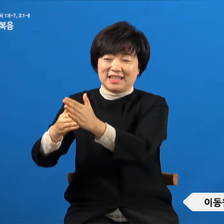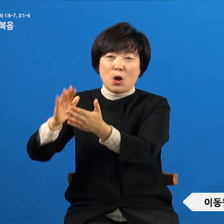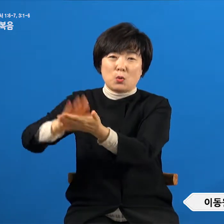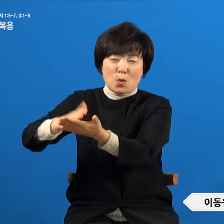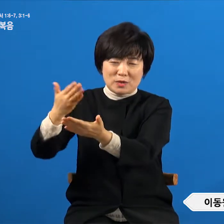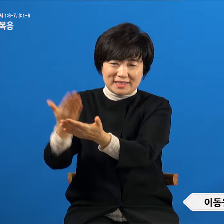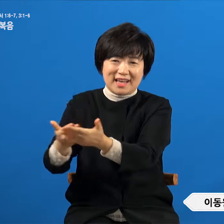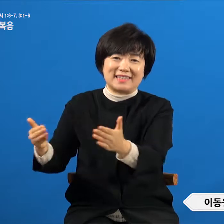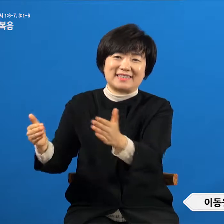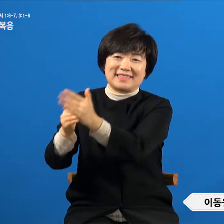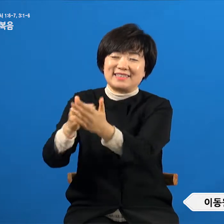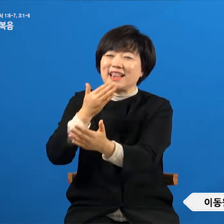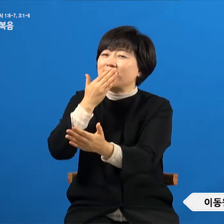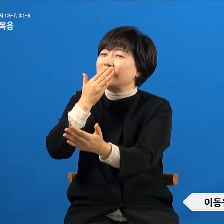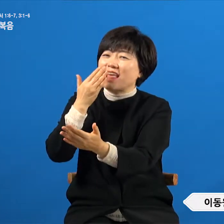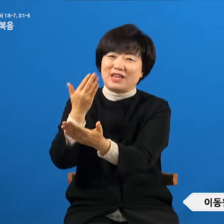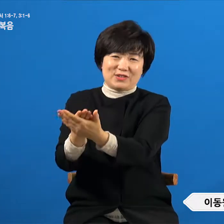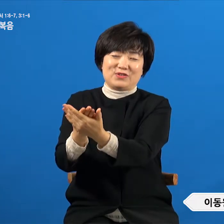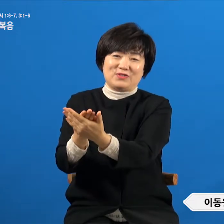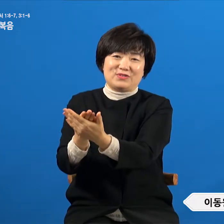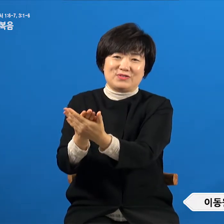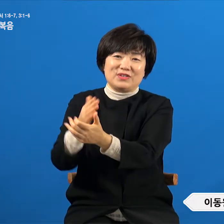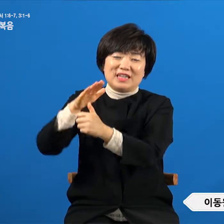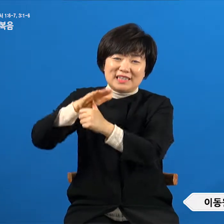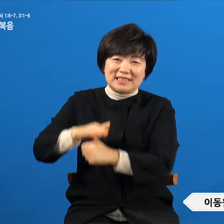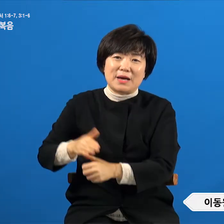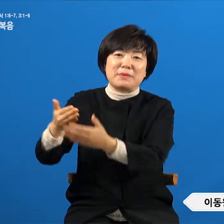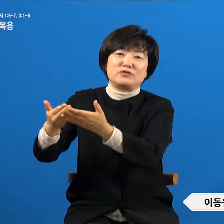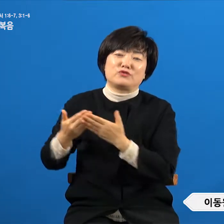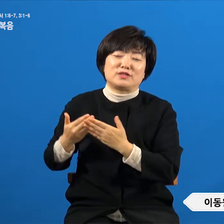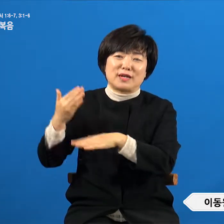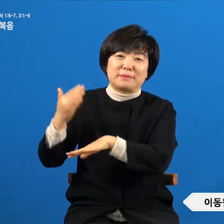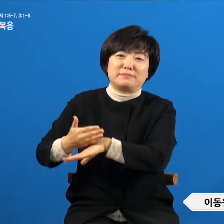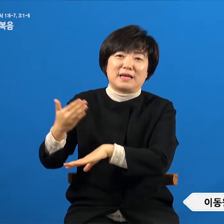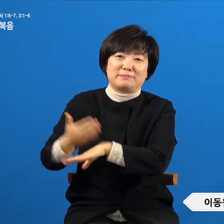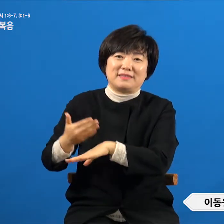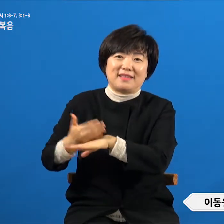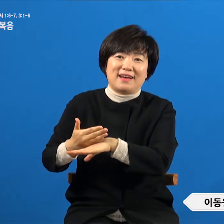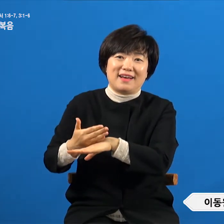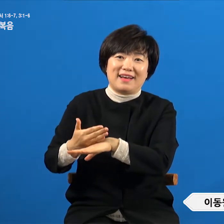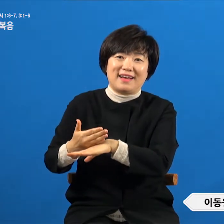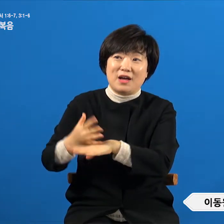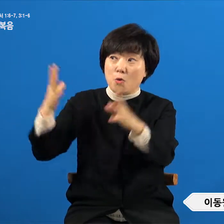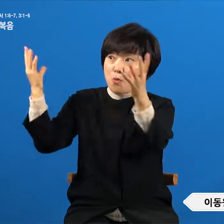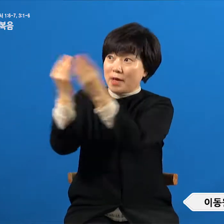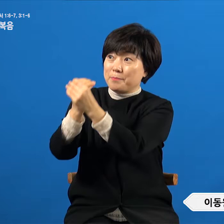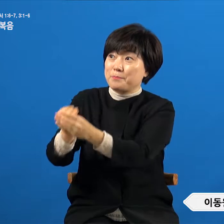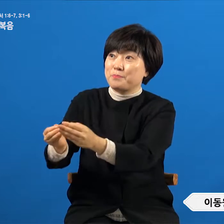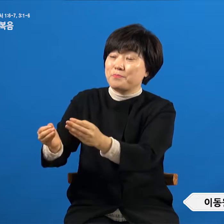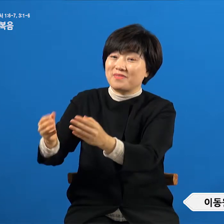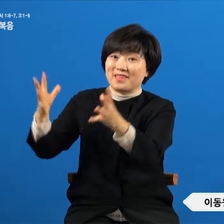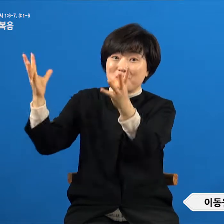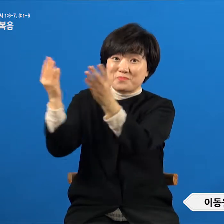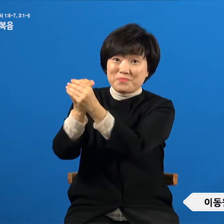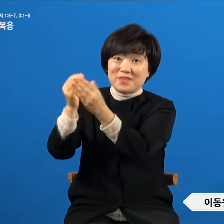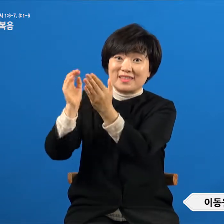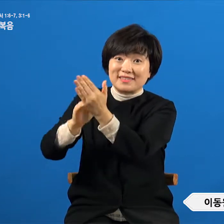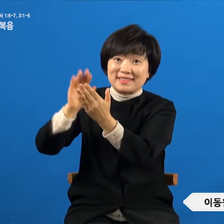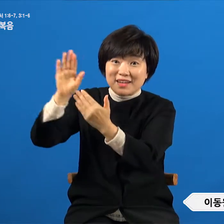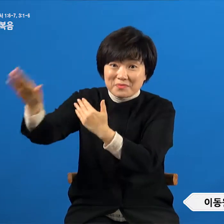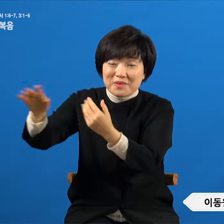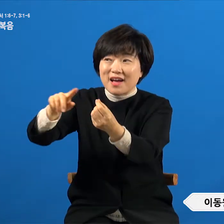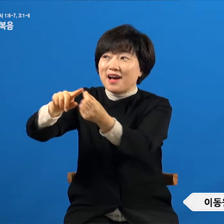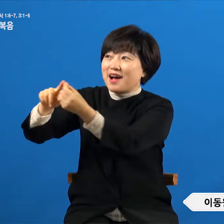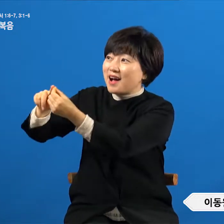공사 끝. Thank you for your patience. 인내해 주셔서 감사합니다. 근데 그 새 간판을 보다가